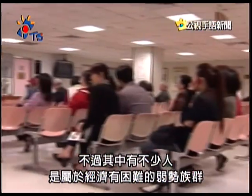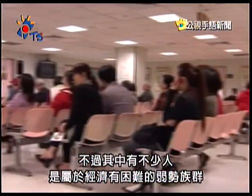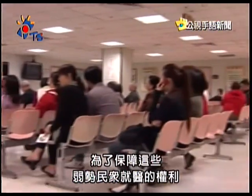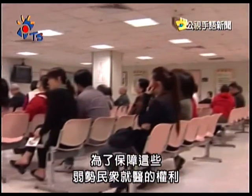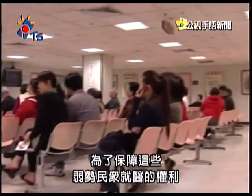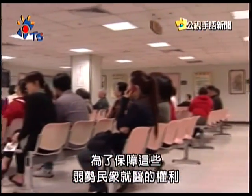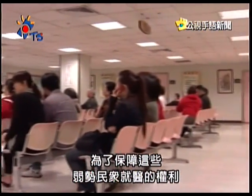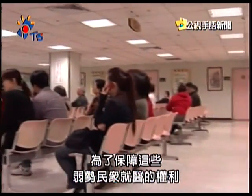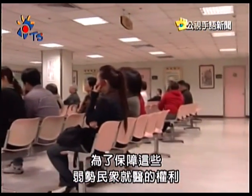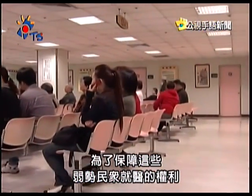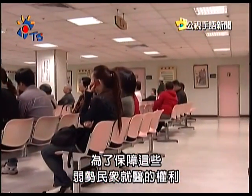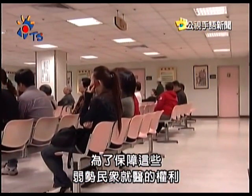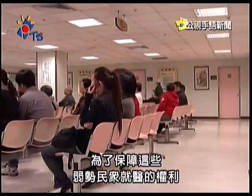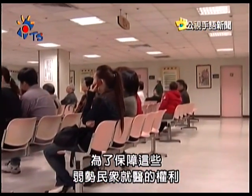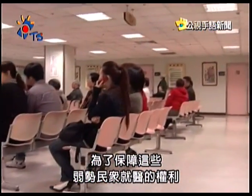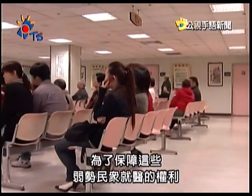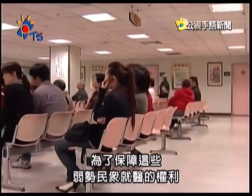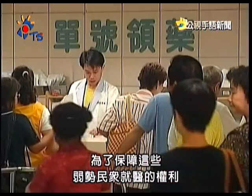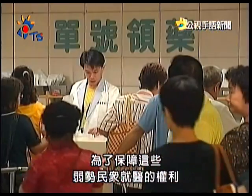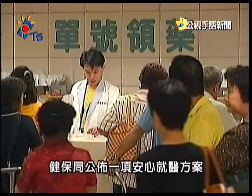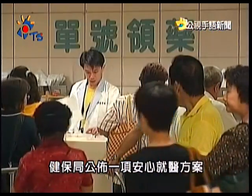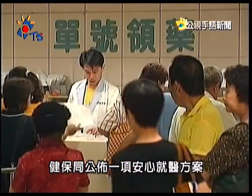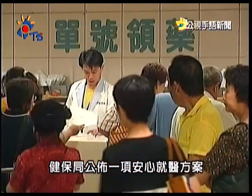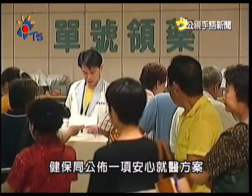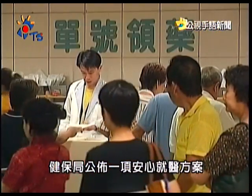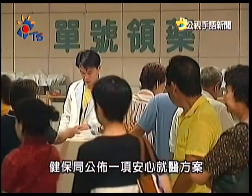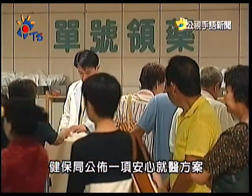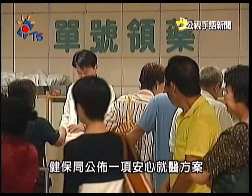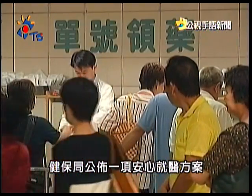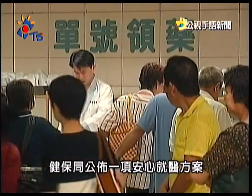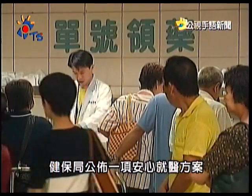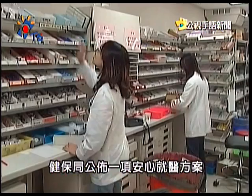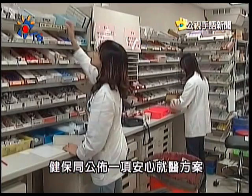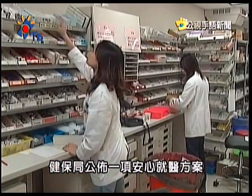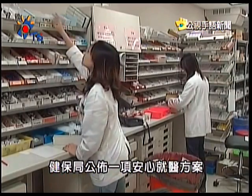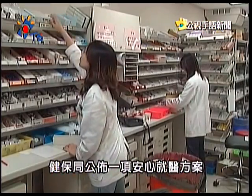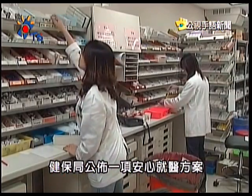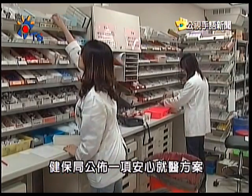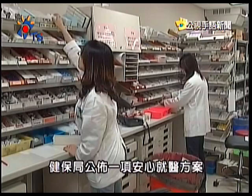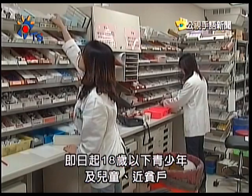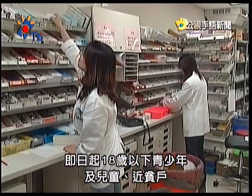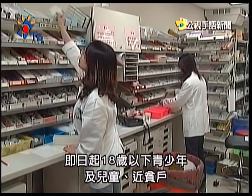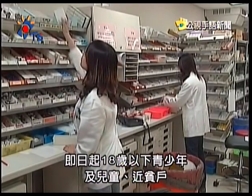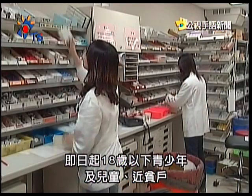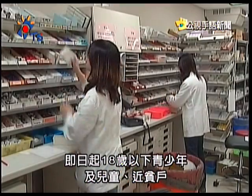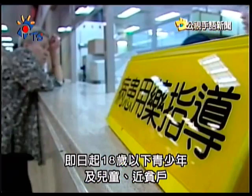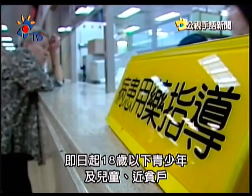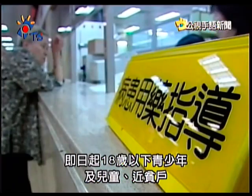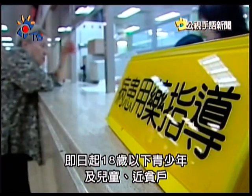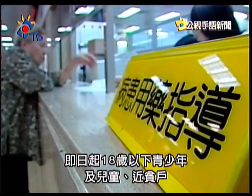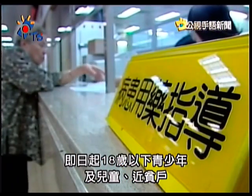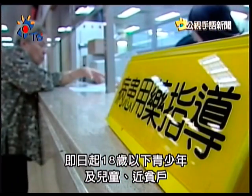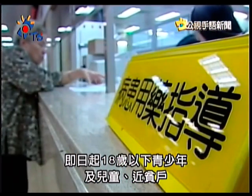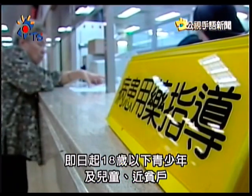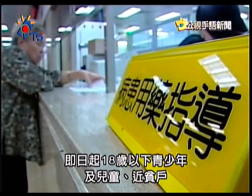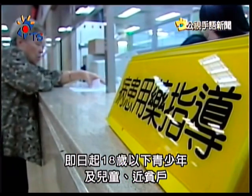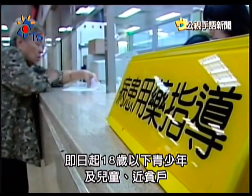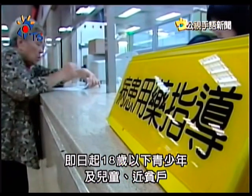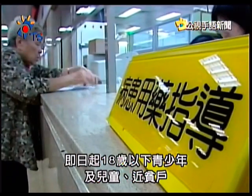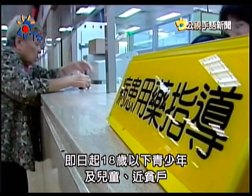为了保障这些弱势民众的就医权利，健保局公布一项安心就医方案，即日起18岁以下青少年及儿童、净